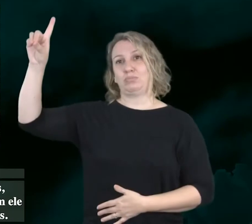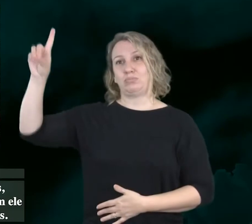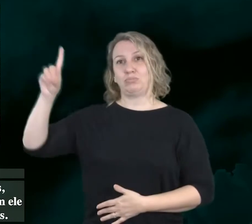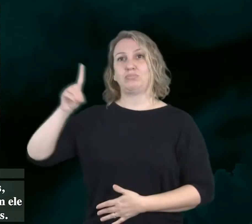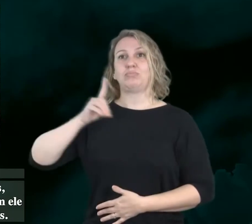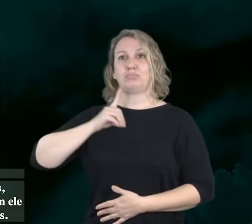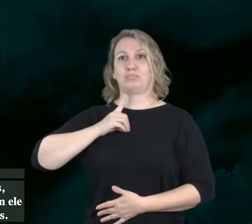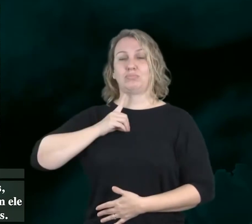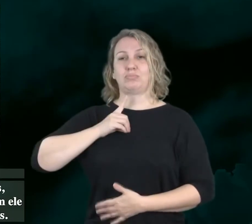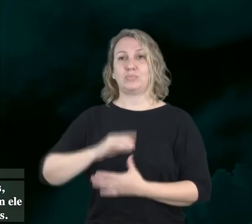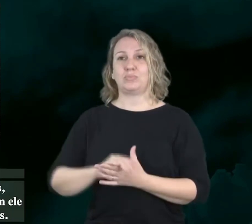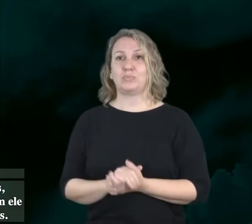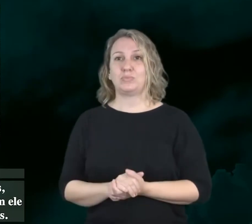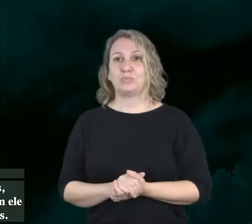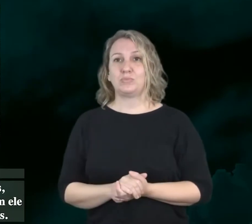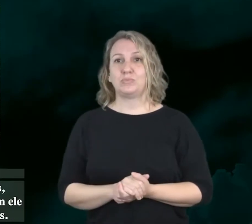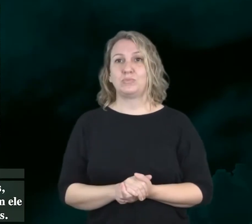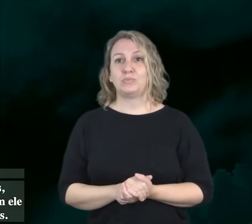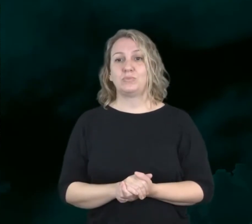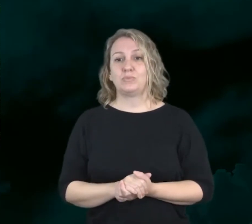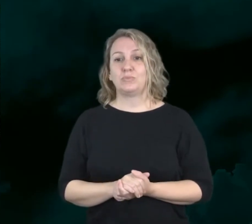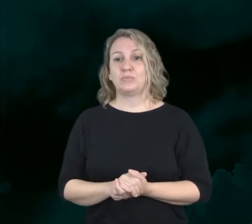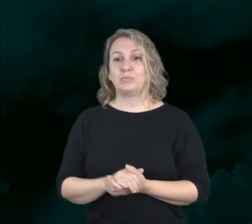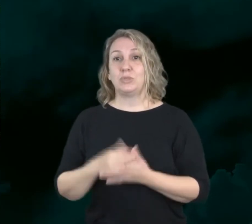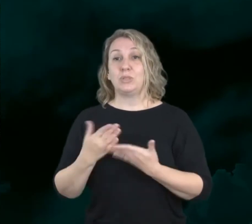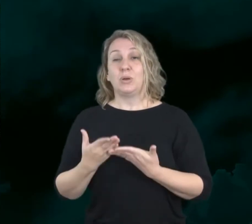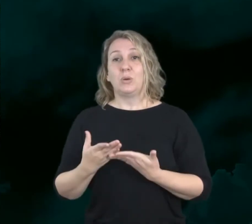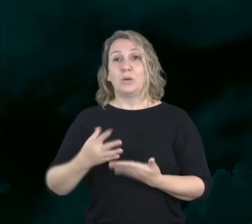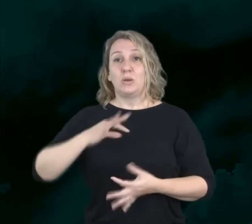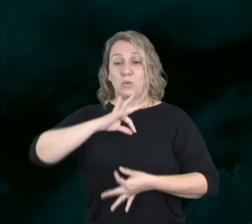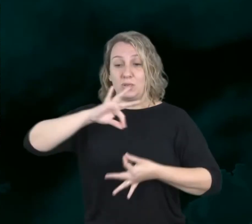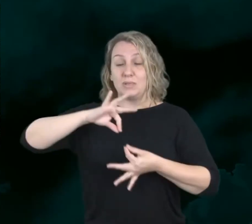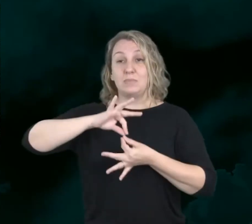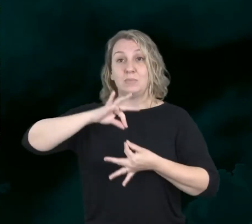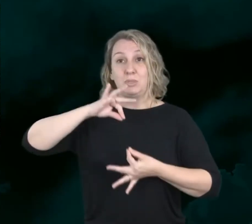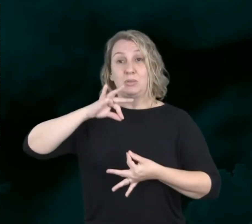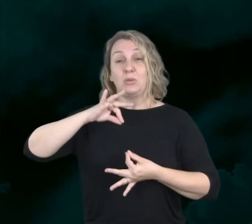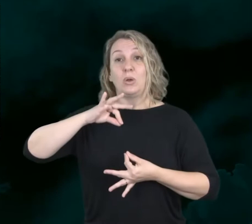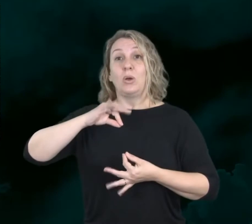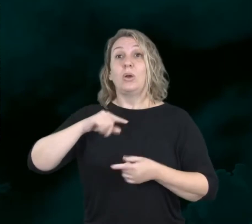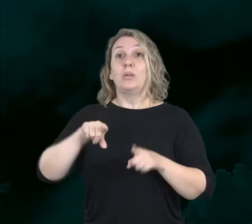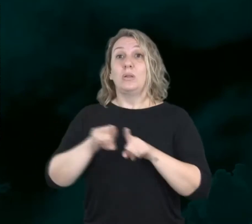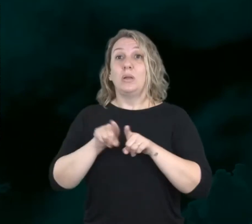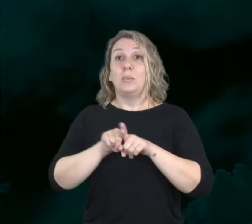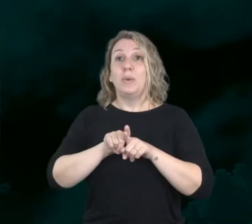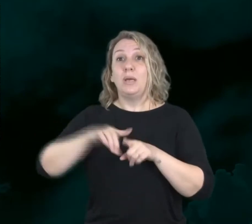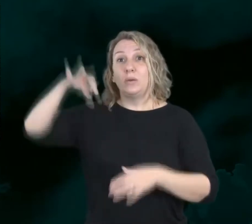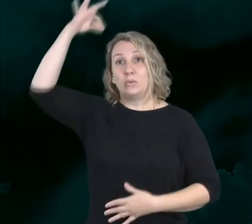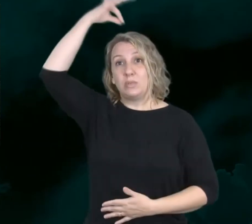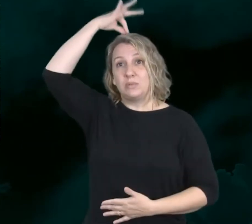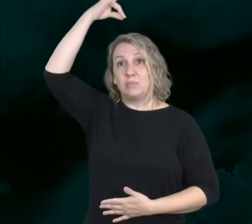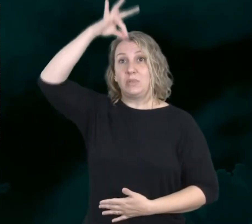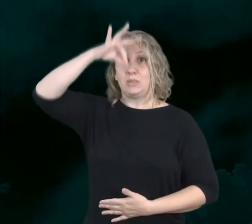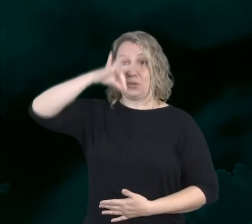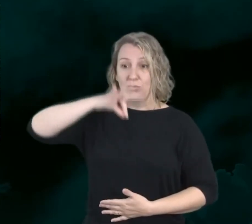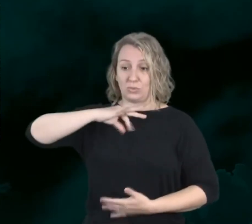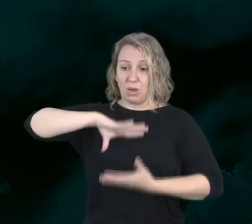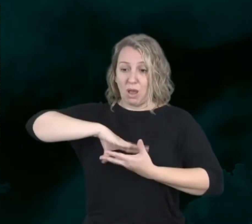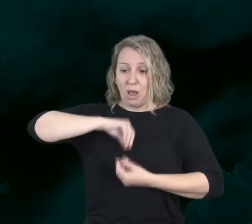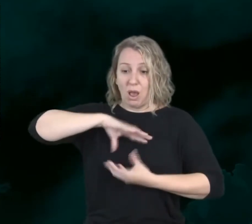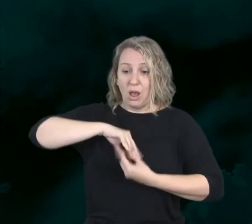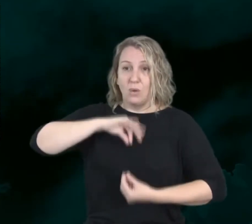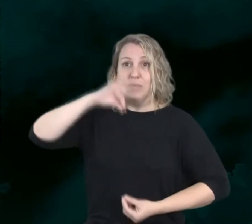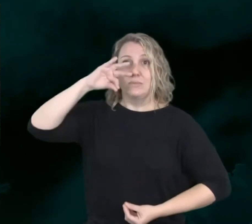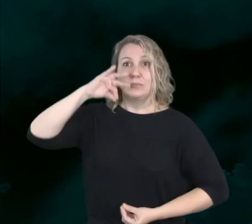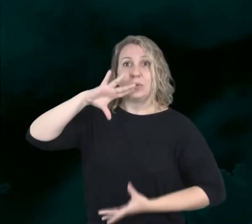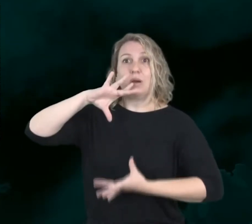ordem, porque não é só a conexão do Espírito, Deus quer conectar a nossa alma por meio do